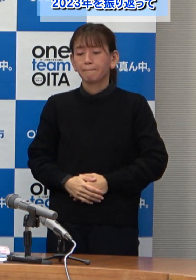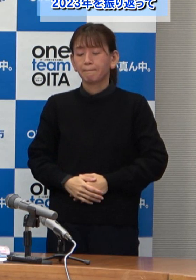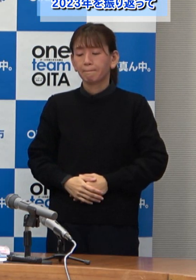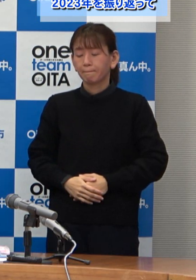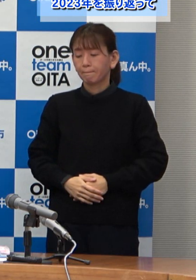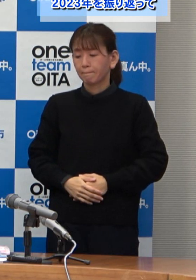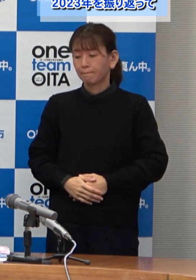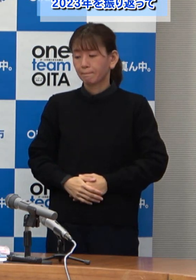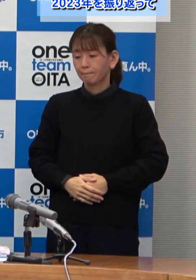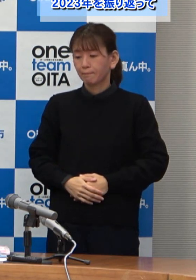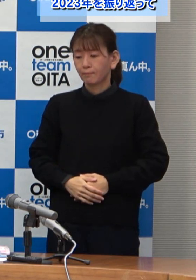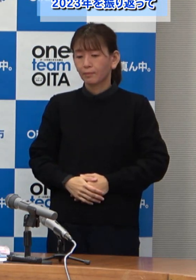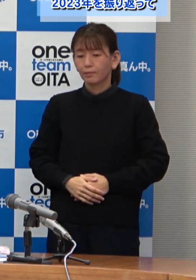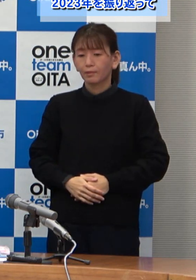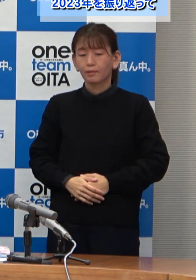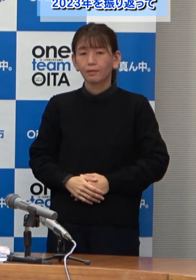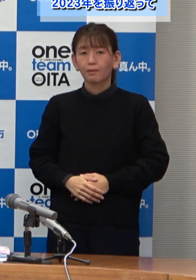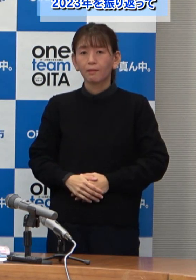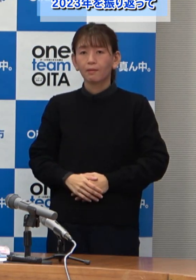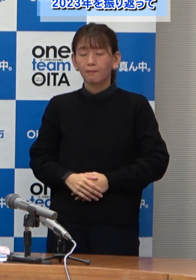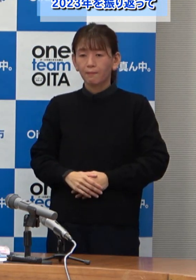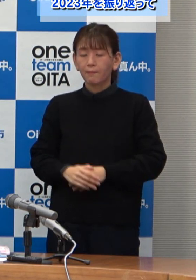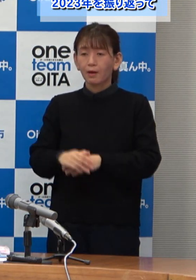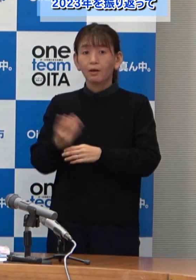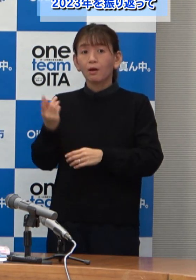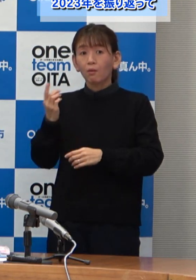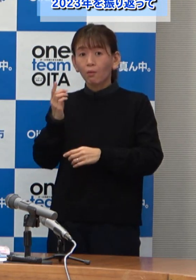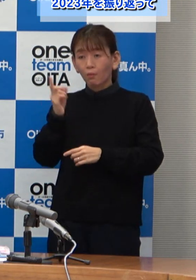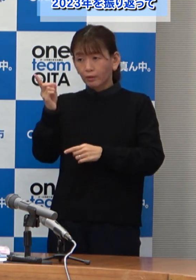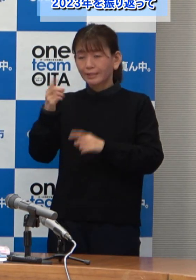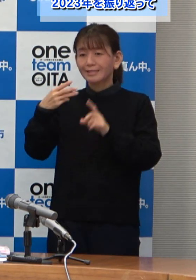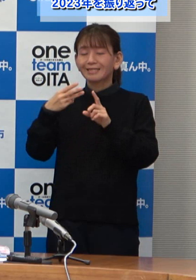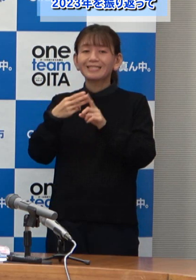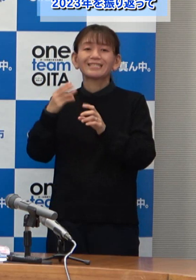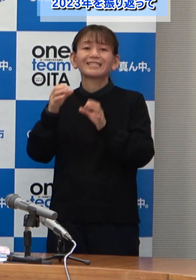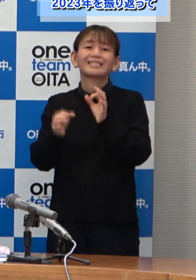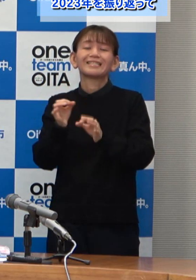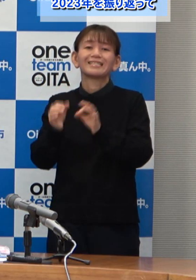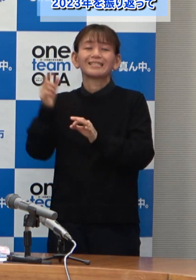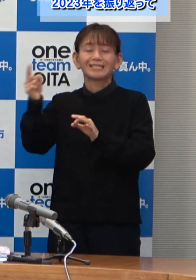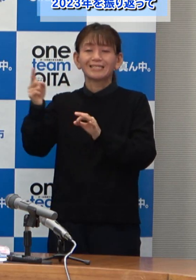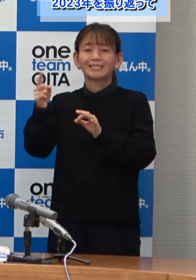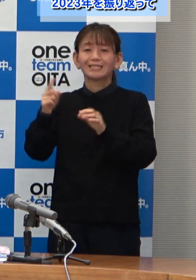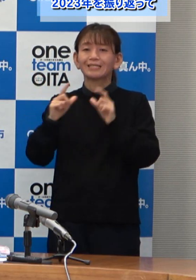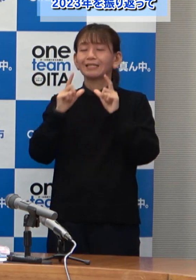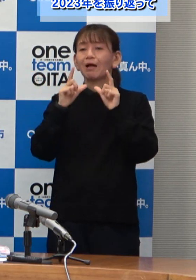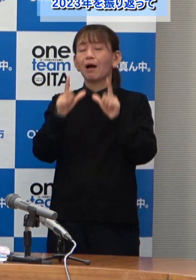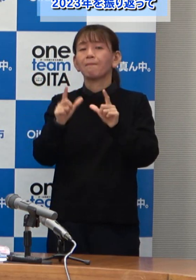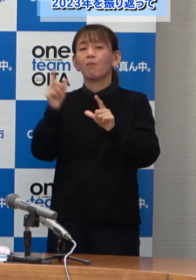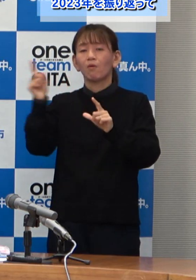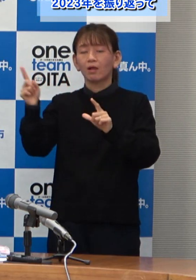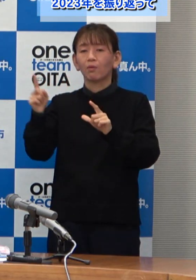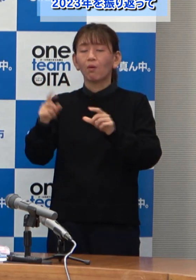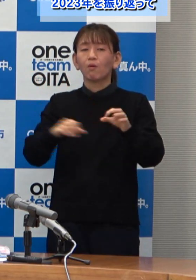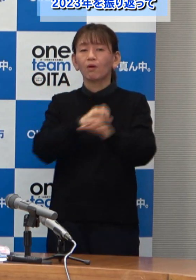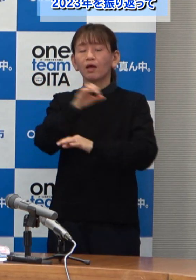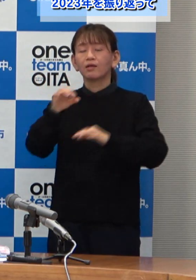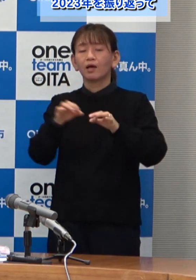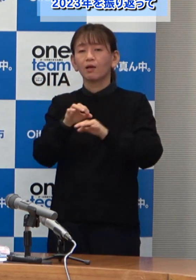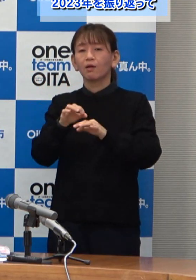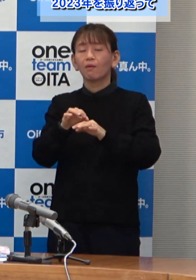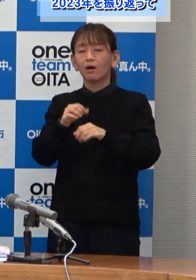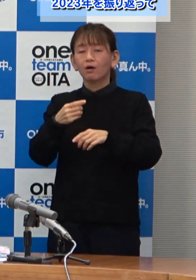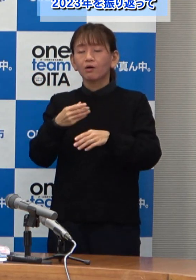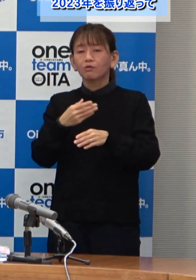の日銀の単管の発表だとま緩やかに回復ということになるわけですけどま懸念とし